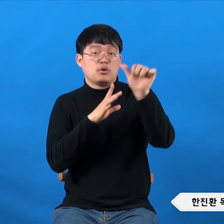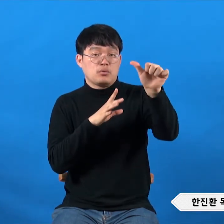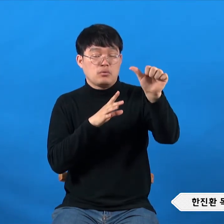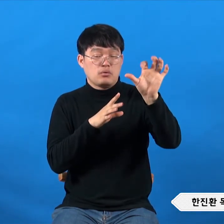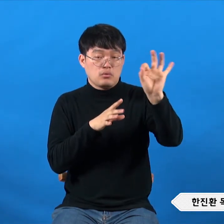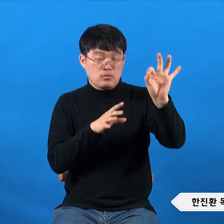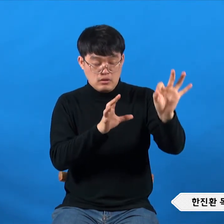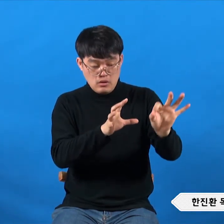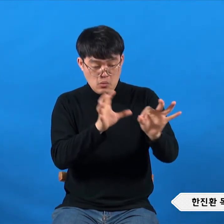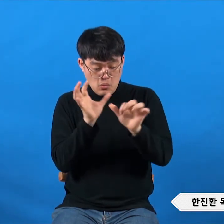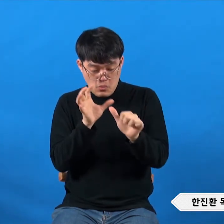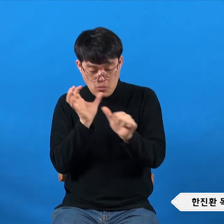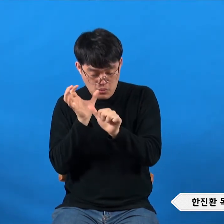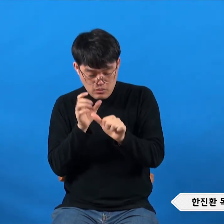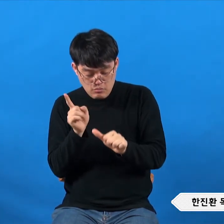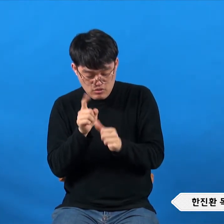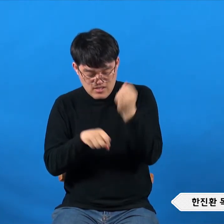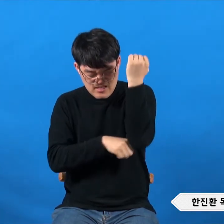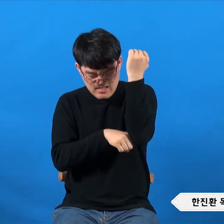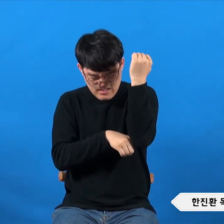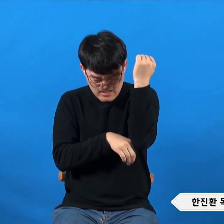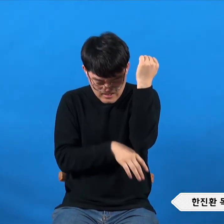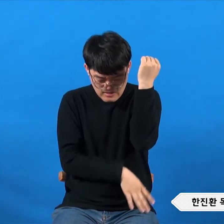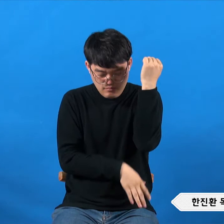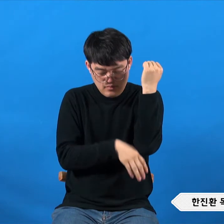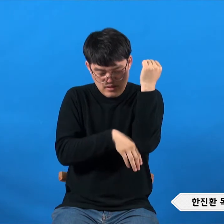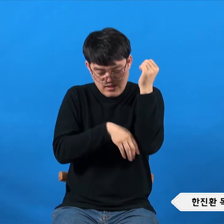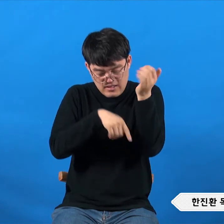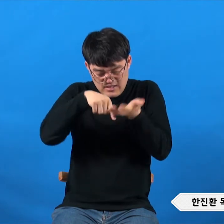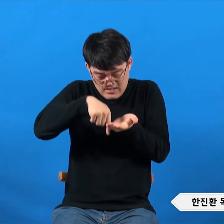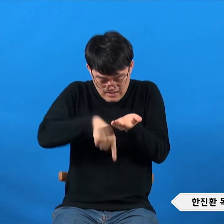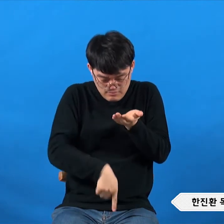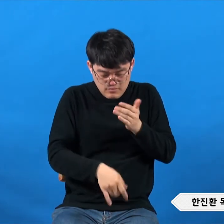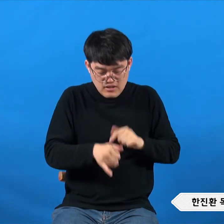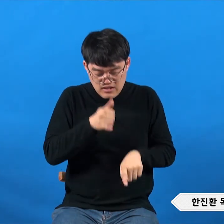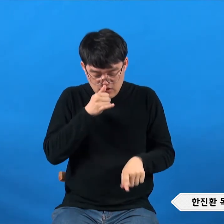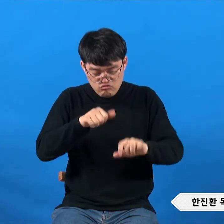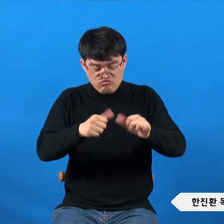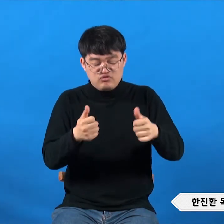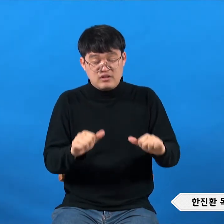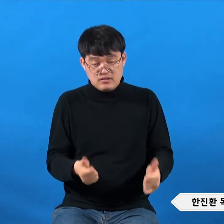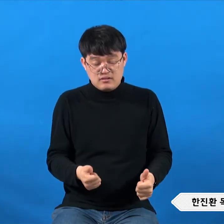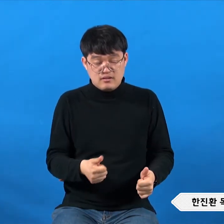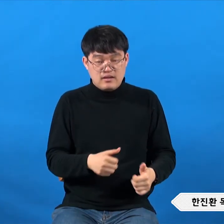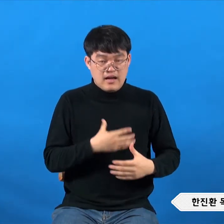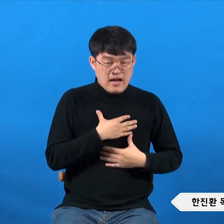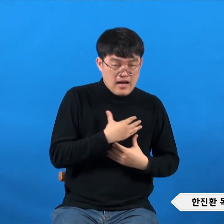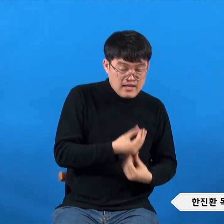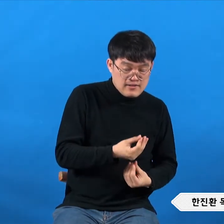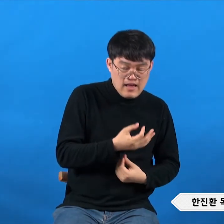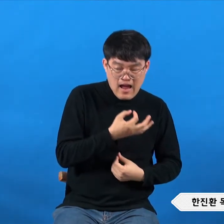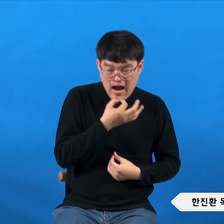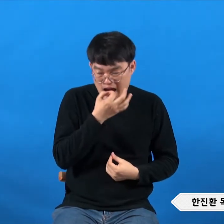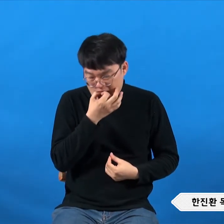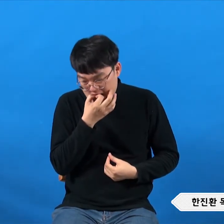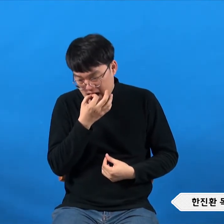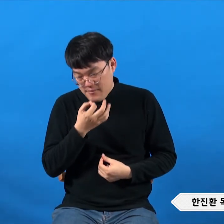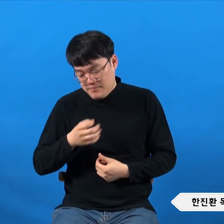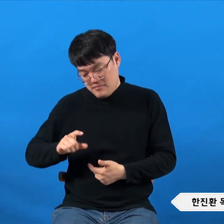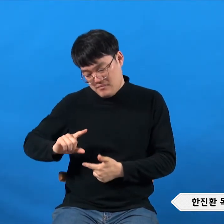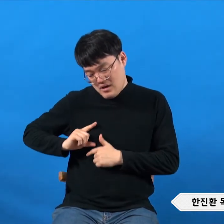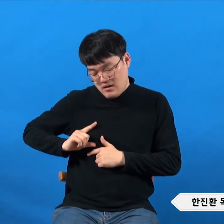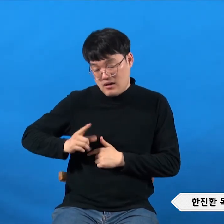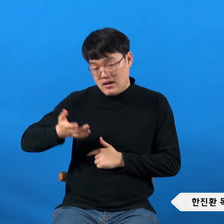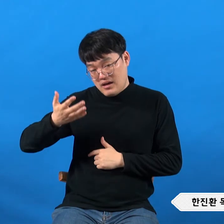도구를 움직이는 것은 우리 마음속 깊은 곳에 자리 잡고 있는 심층적인 우상들입니다. 그래서